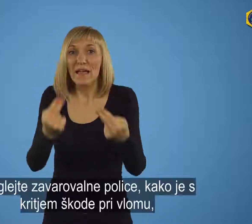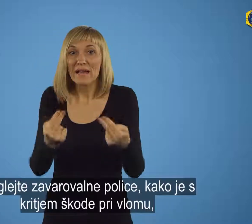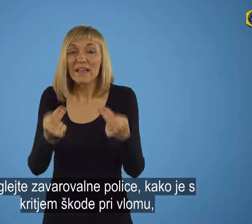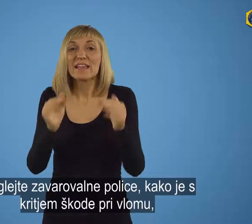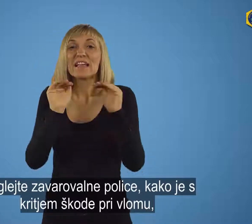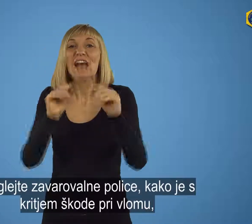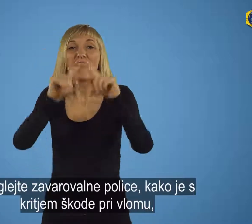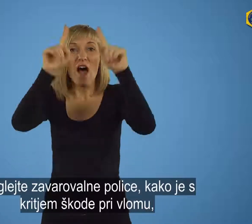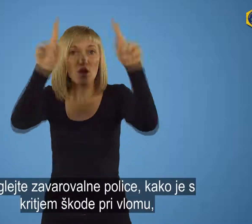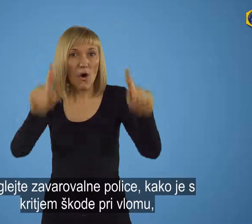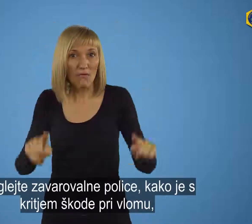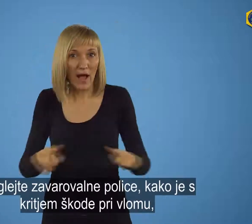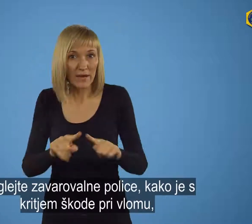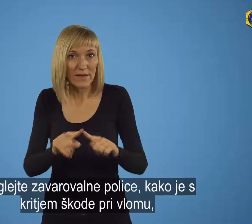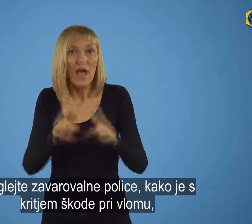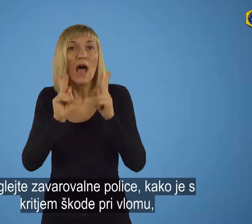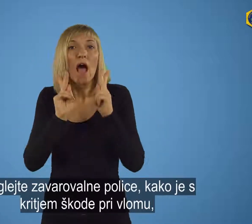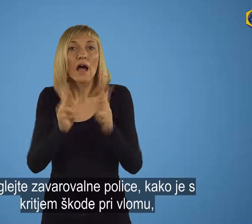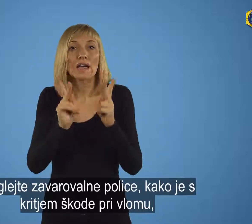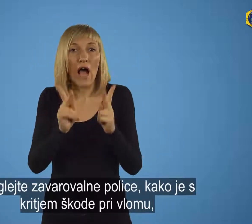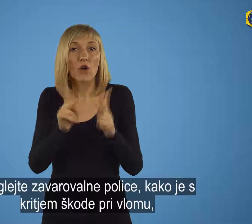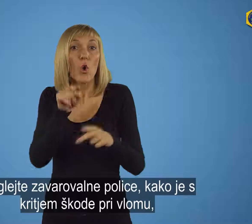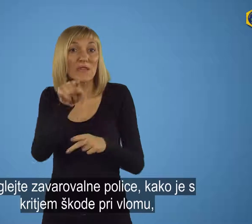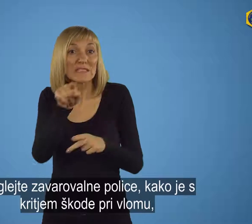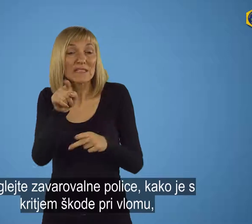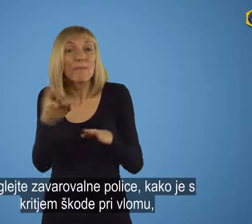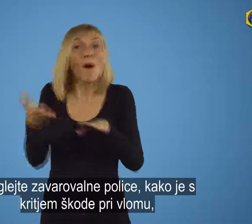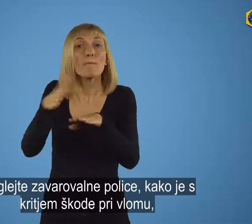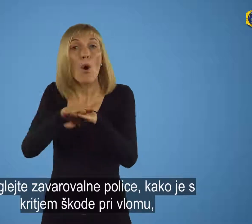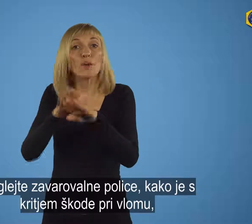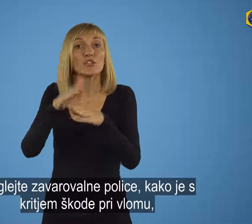Preglejte zavarovalne police, kako je s kritjem škode pri vlomu.